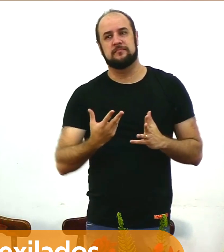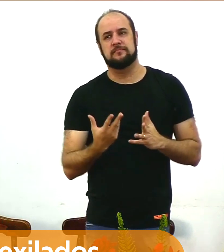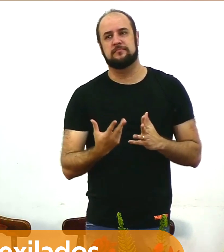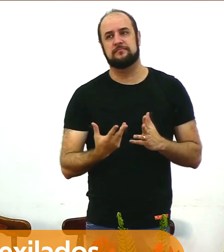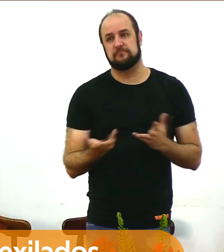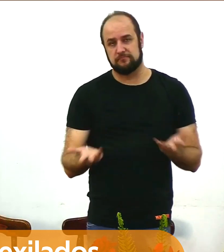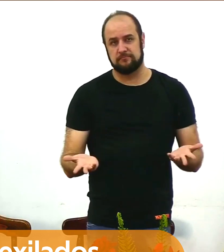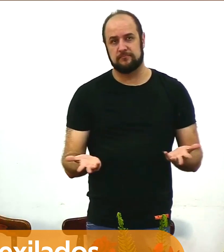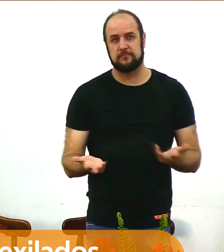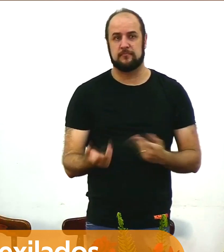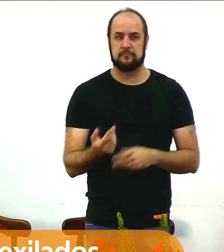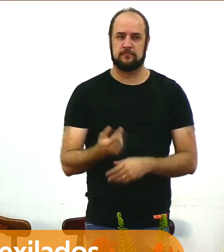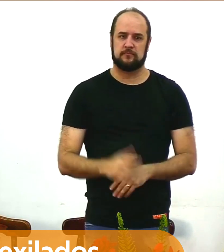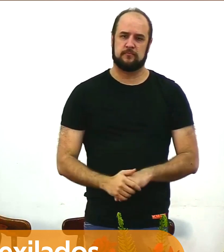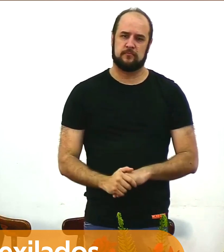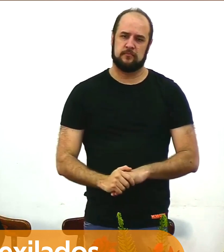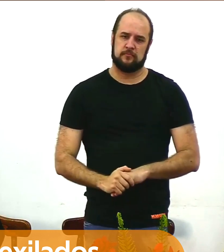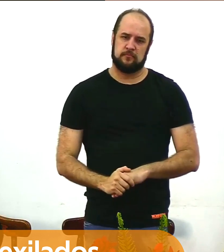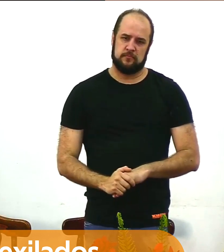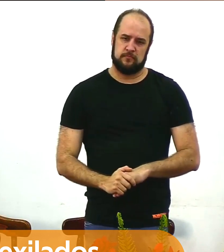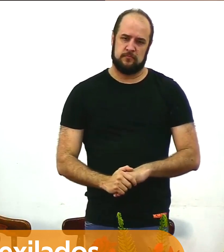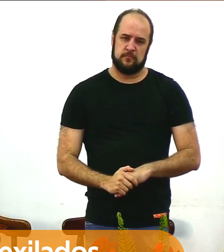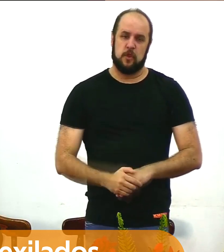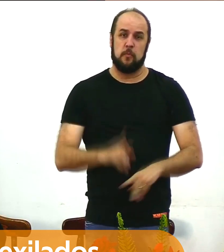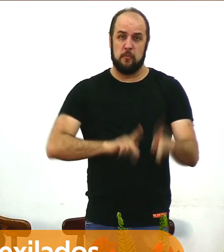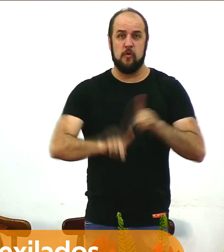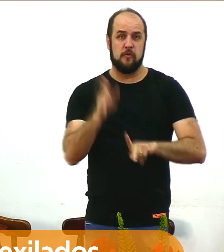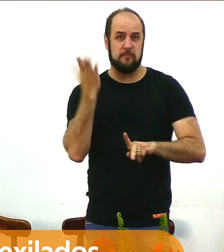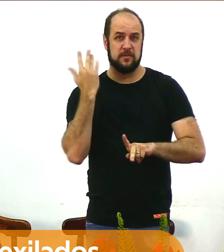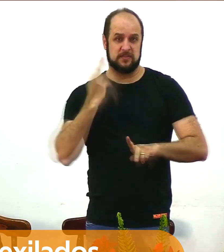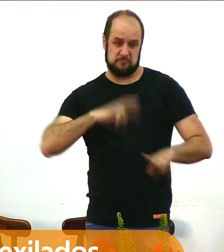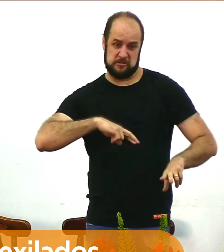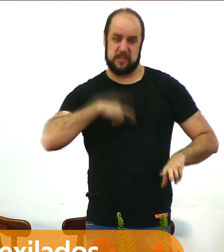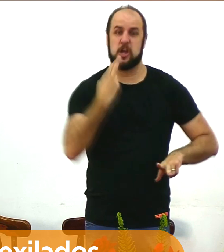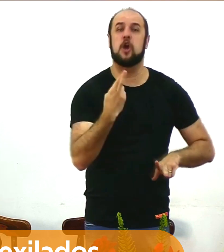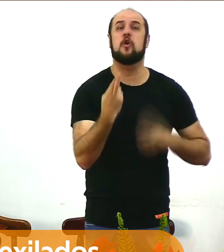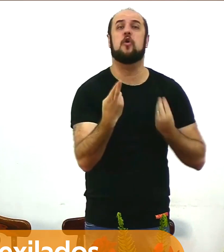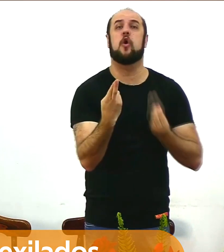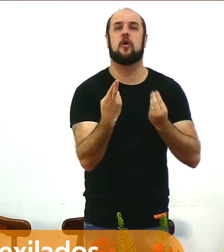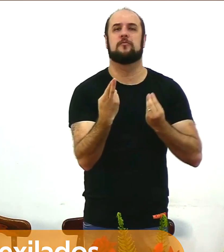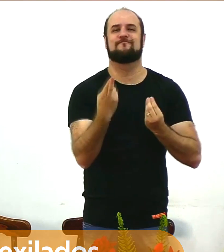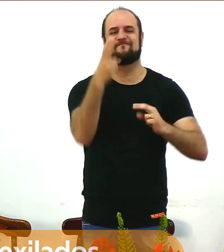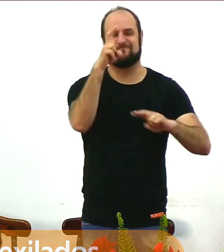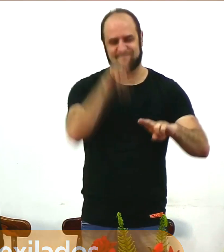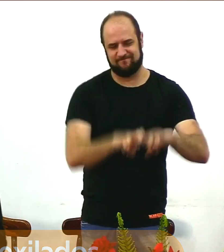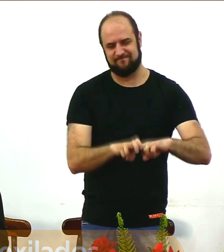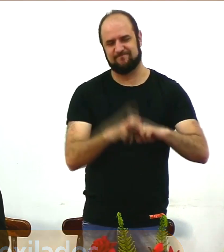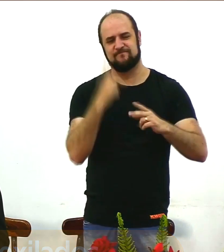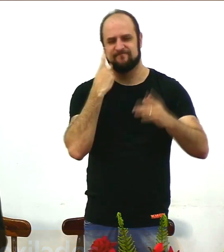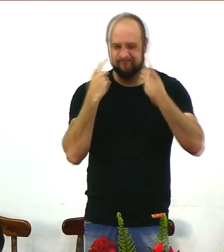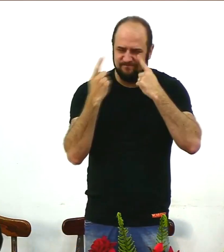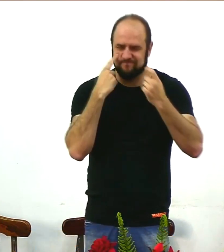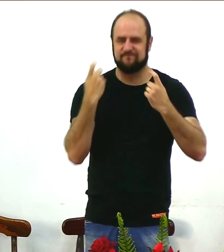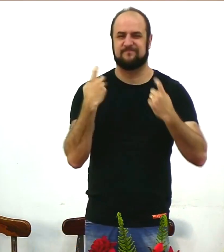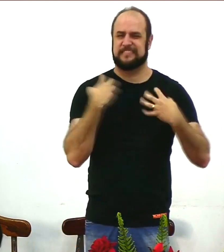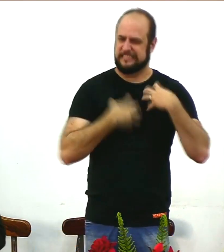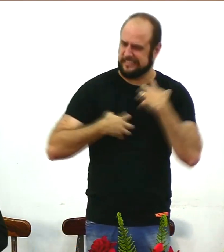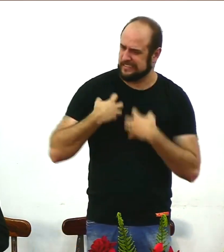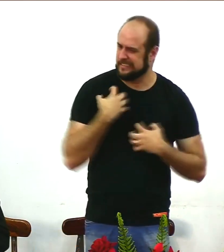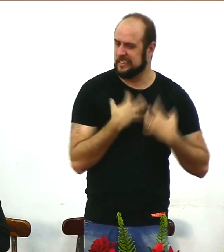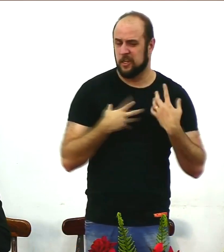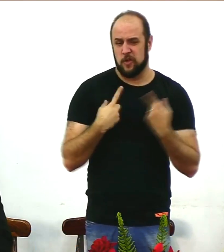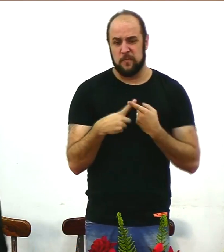nós lidamos com a aflição, nós nos fazemos muitas perguntas. Às vezes